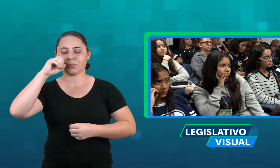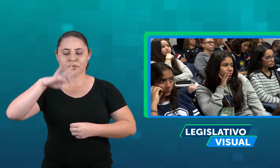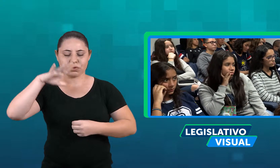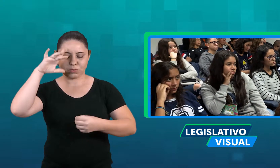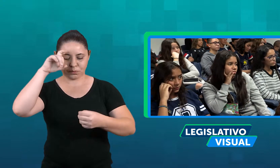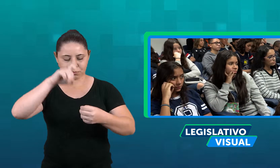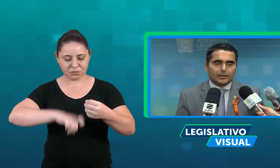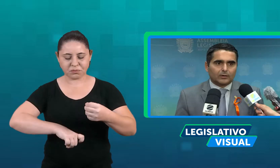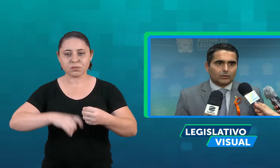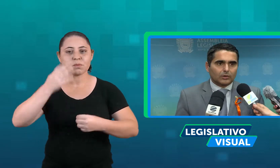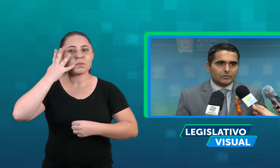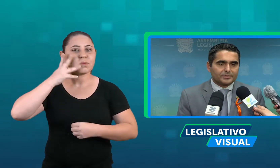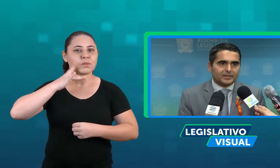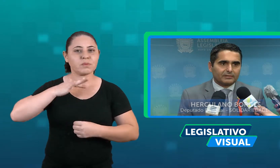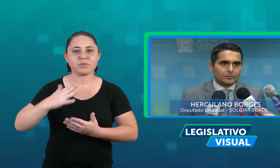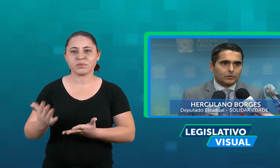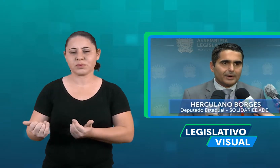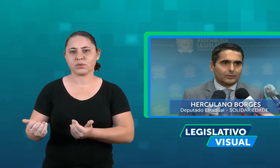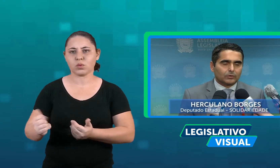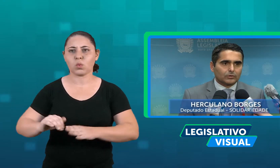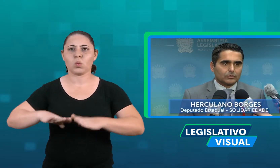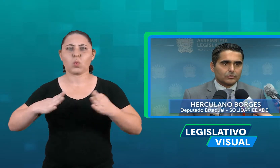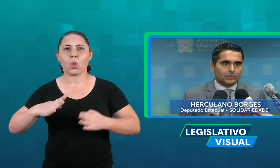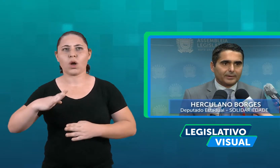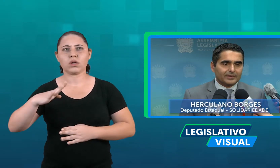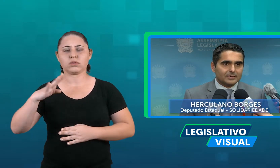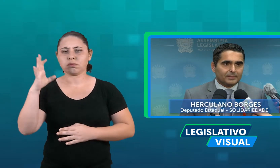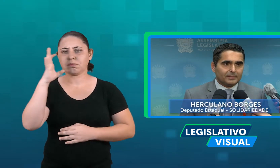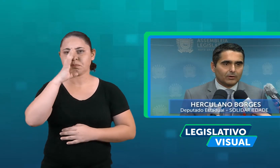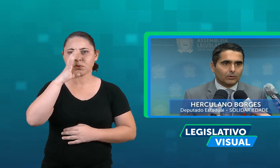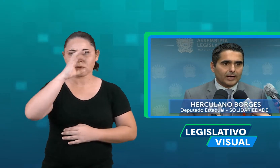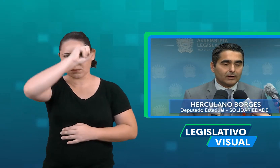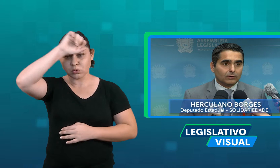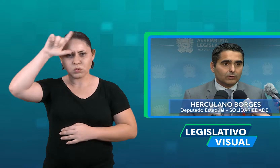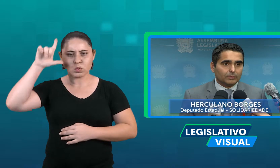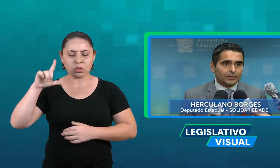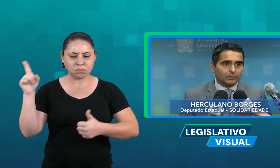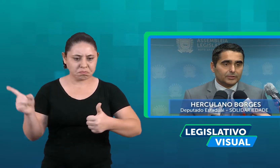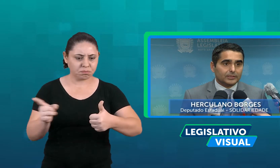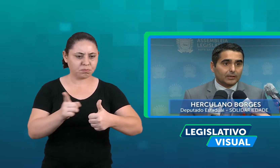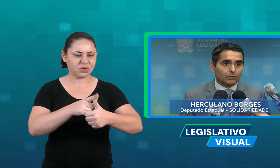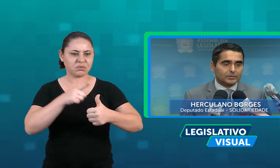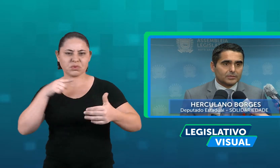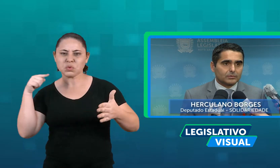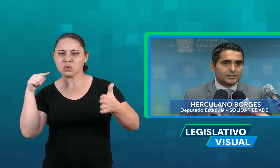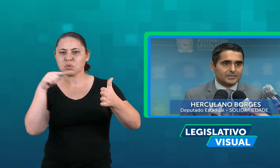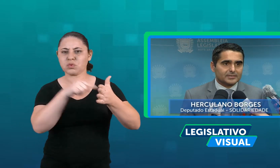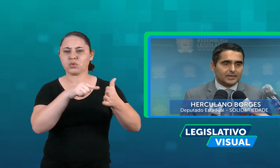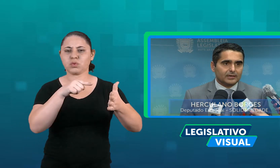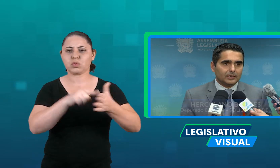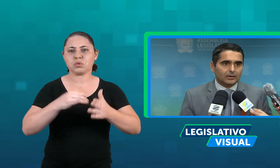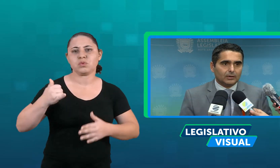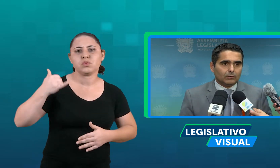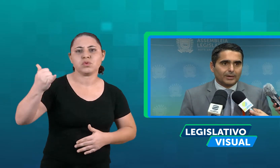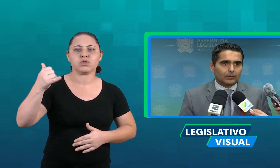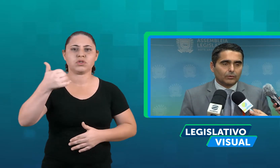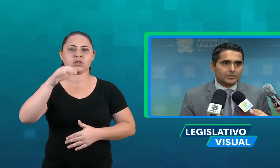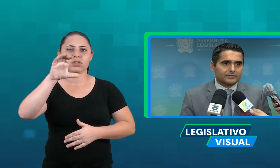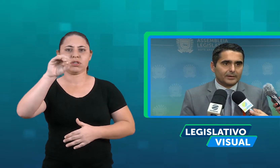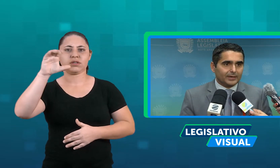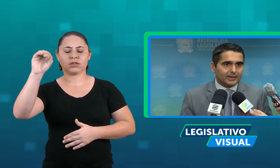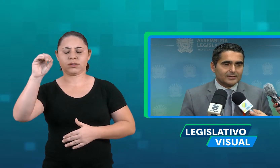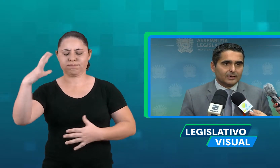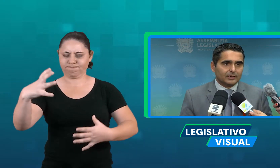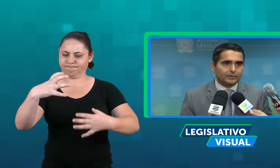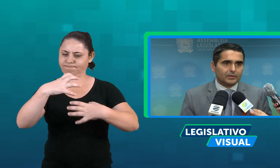e adolescentes. Quando nós observamos que o Mato Grosso do Sul aparece em primeiro lugar no número de denúncias no Disque 100, uma